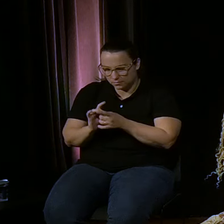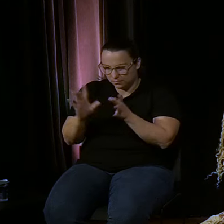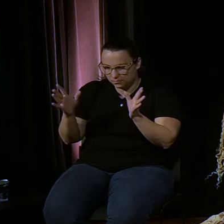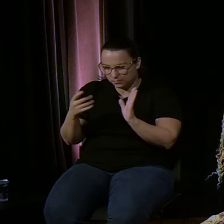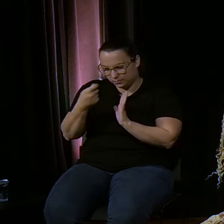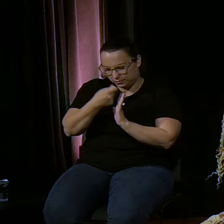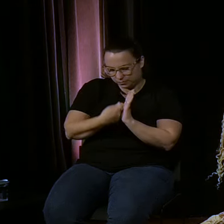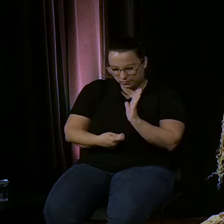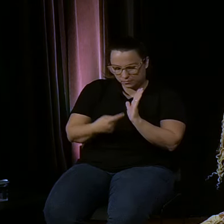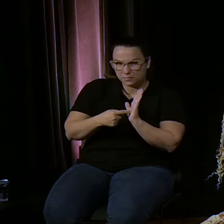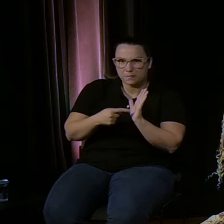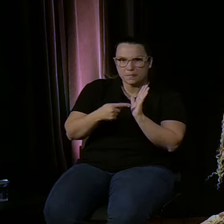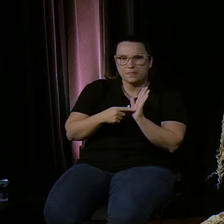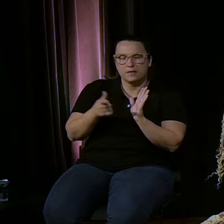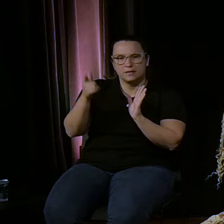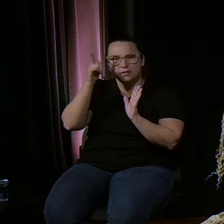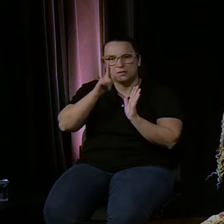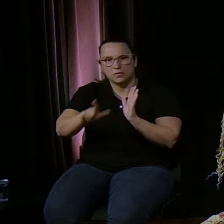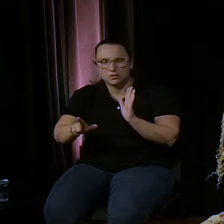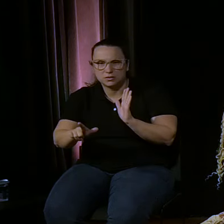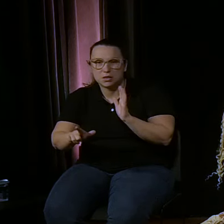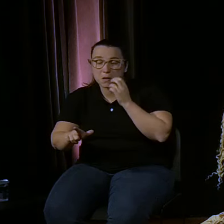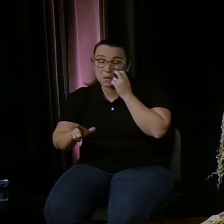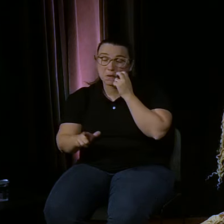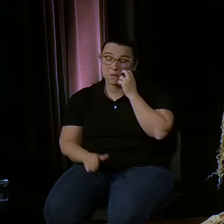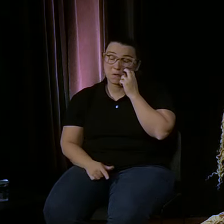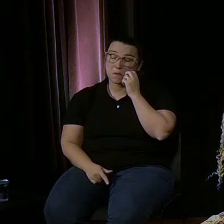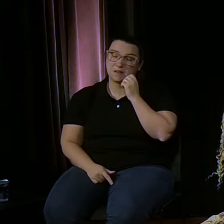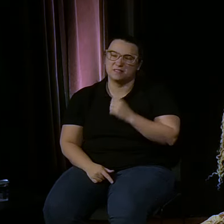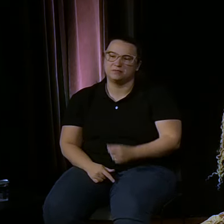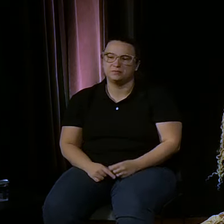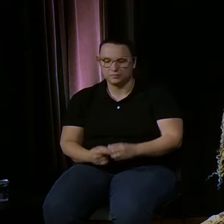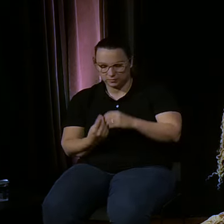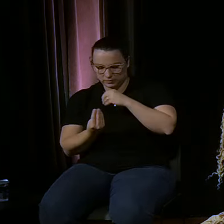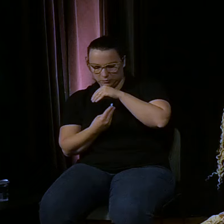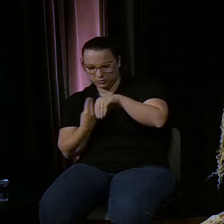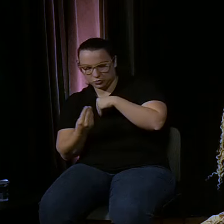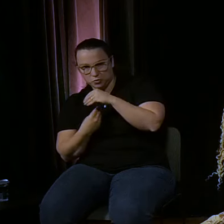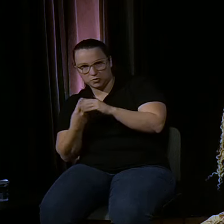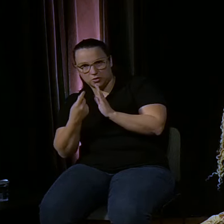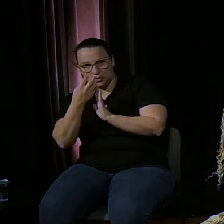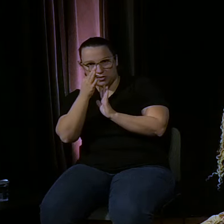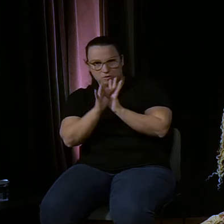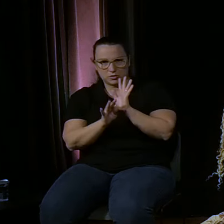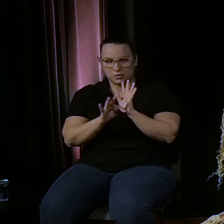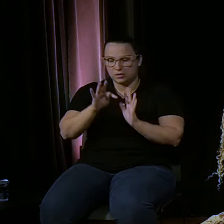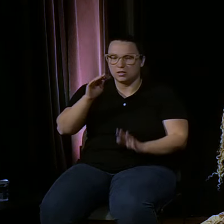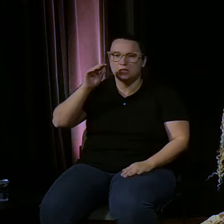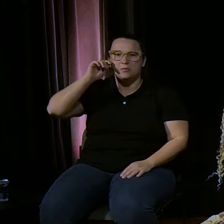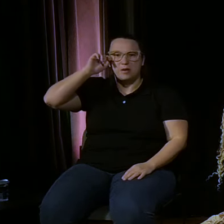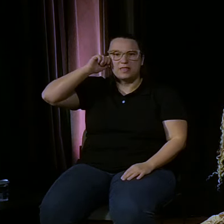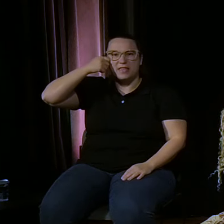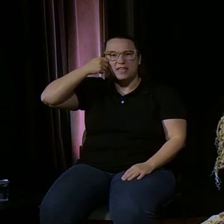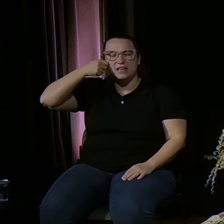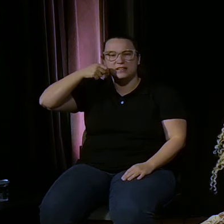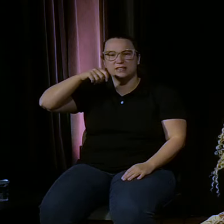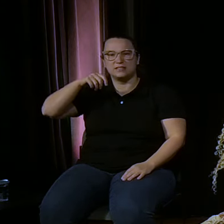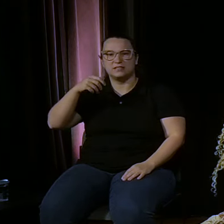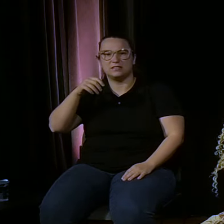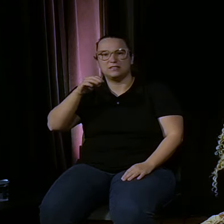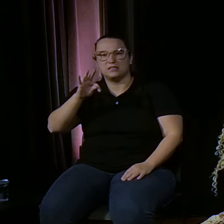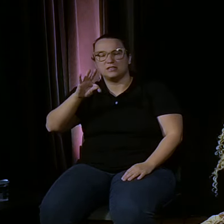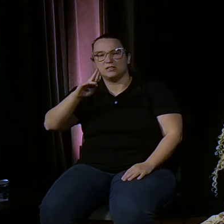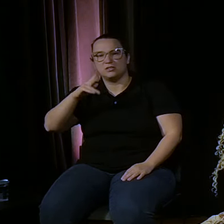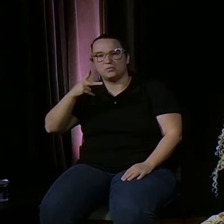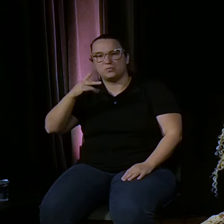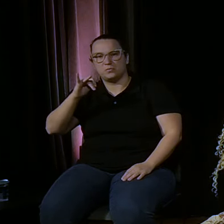com o roteiro, e aí ele consegue, ele meio que mistura o roteiro de uma negra chamada Teresa, que já estava pronto, com o roteiro de To Be